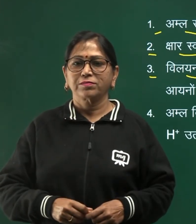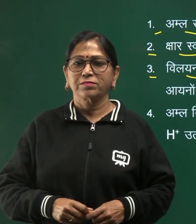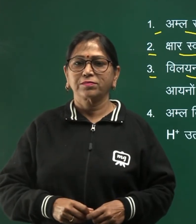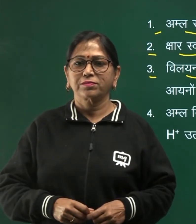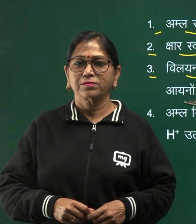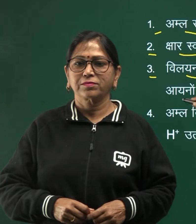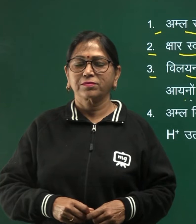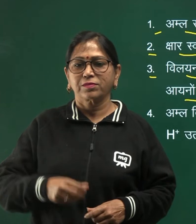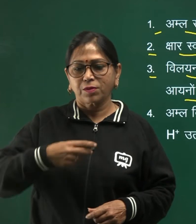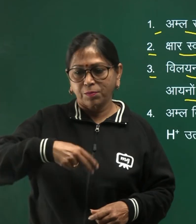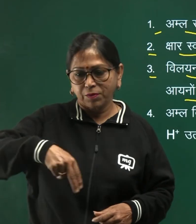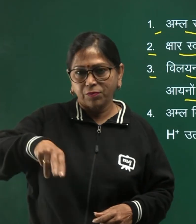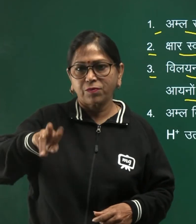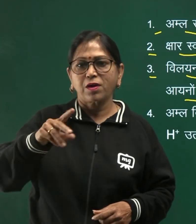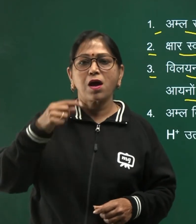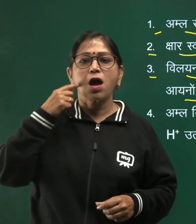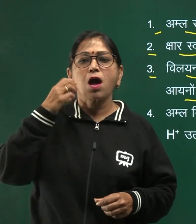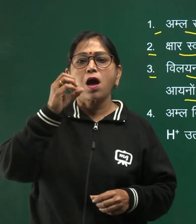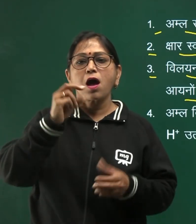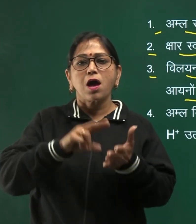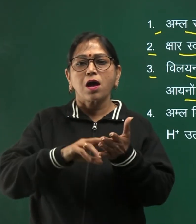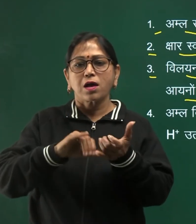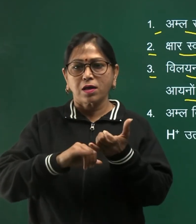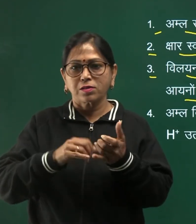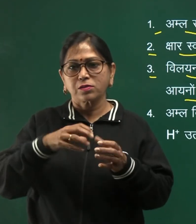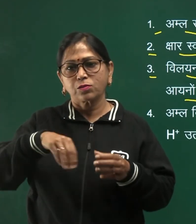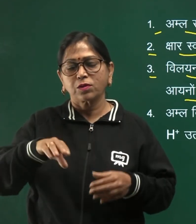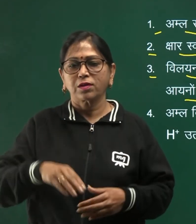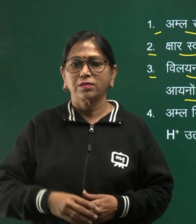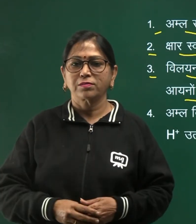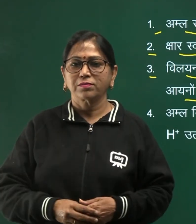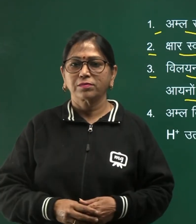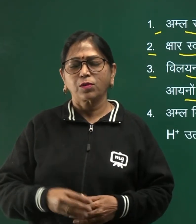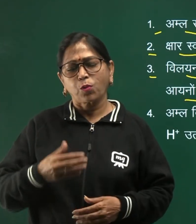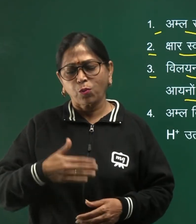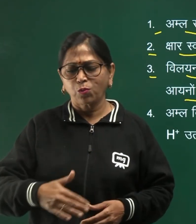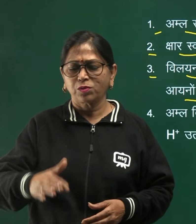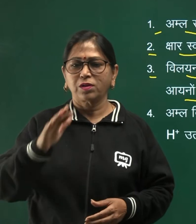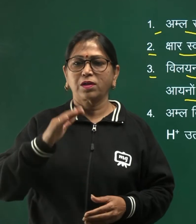विद्युत धारा का परवाह आई नो द्वारा